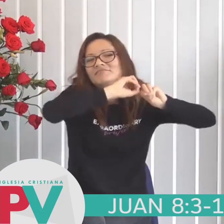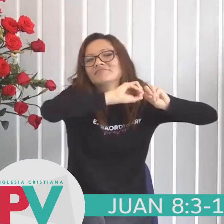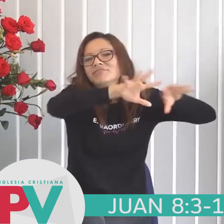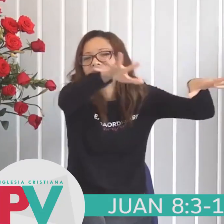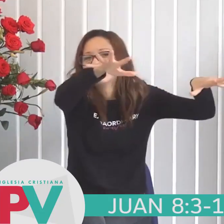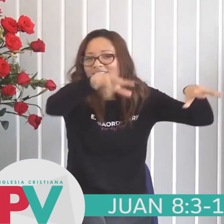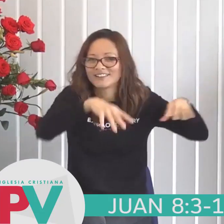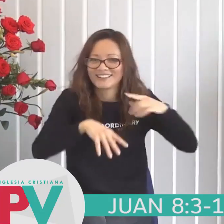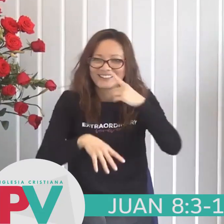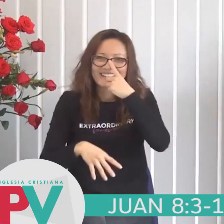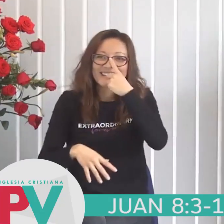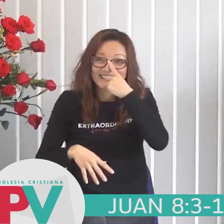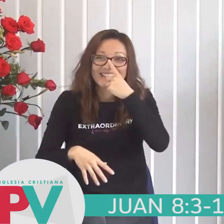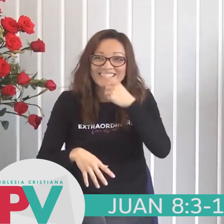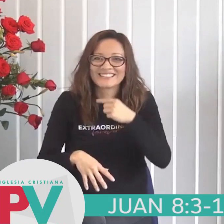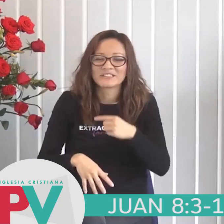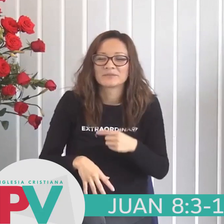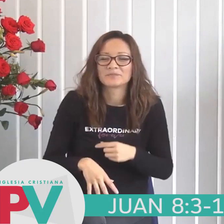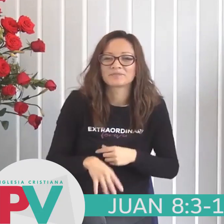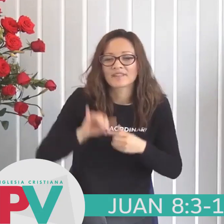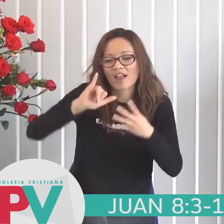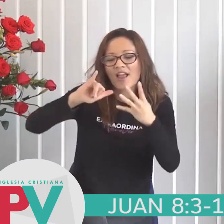he dicho que está en Jeremías 17.